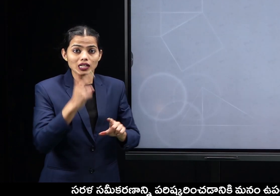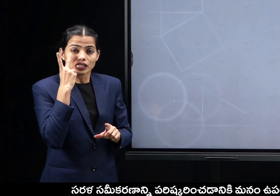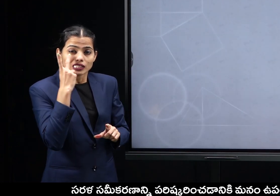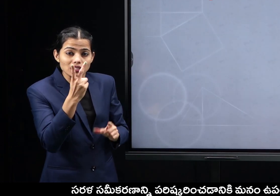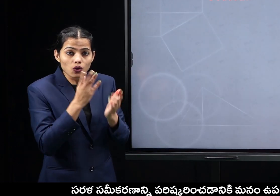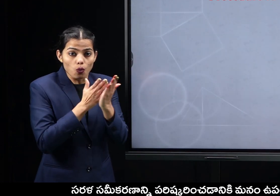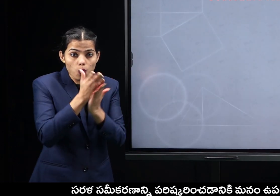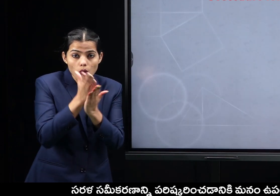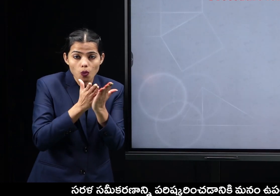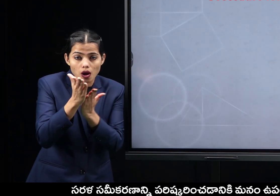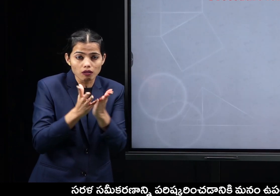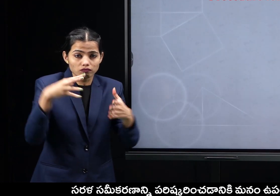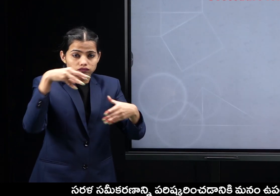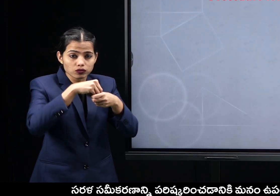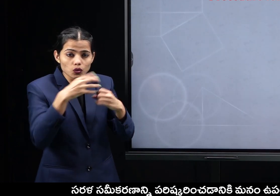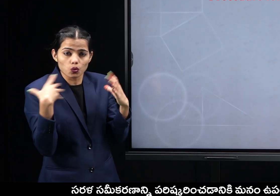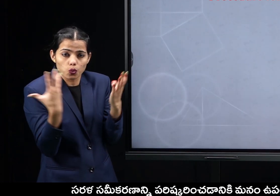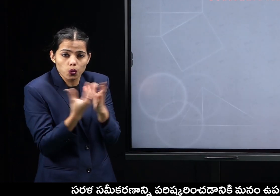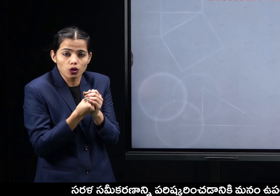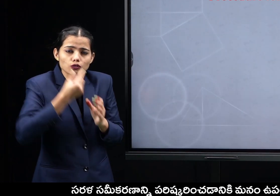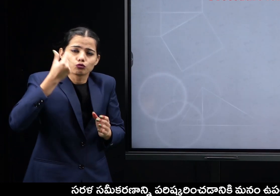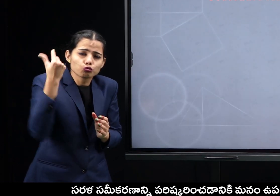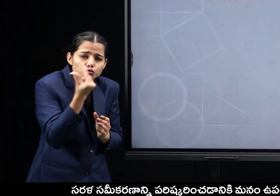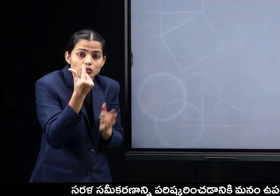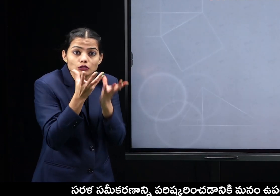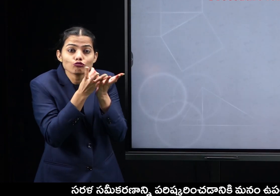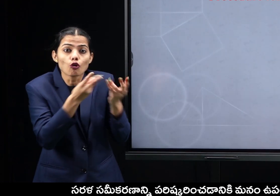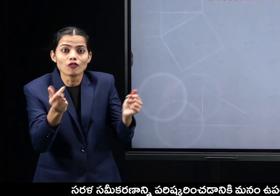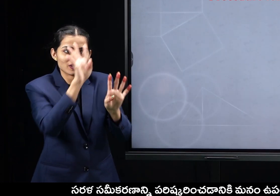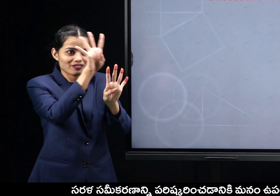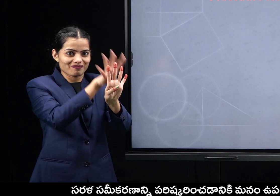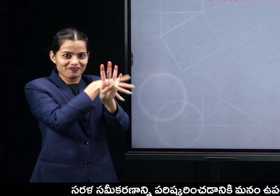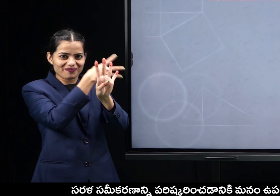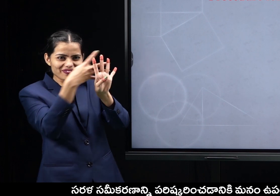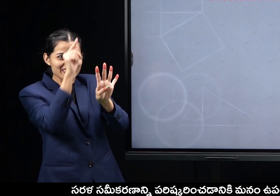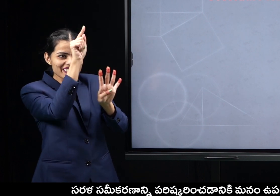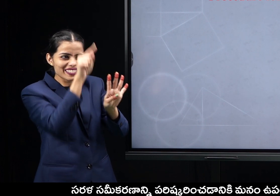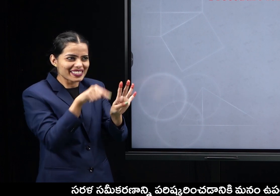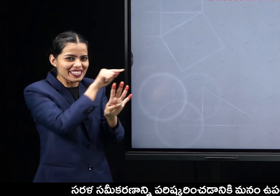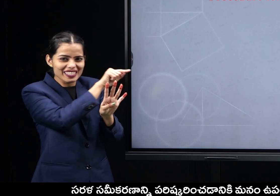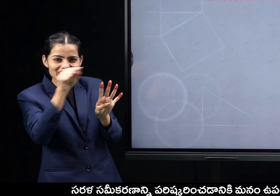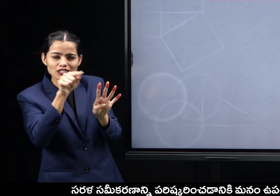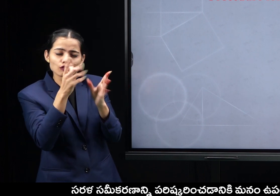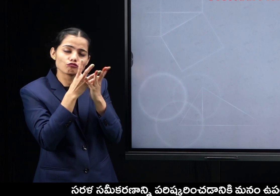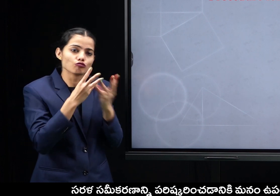సరళ సమీకరణాన్ని పరిష్కరించడానికి మనం ఉపయోగించే పద్ధతిని పరిశీలిద్దాం.